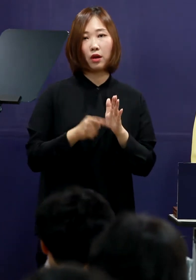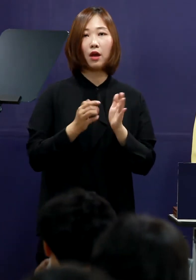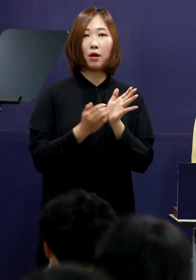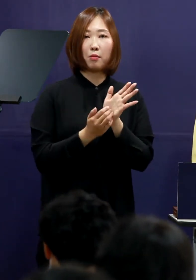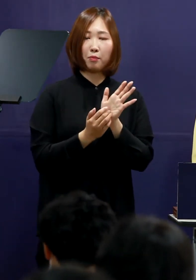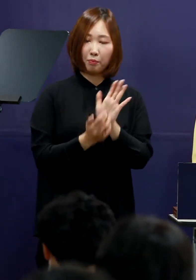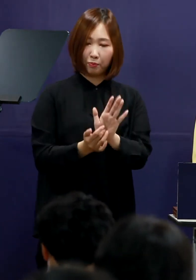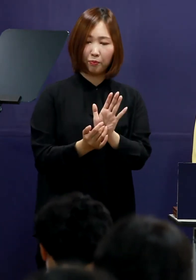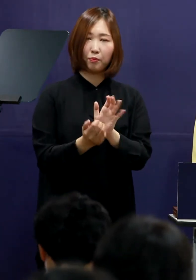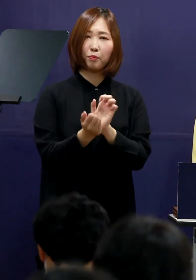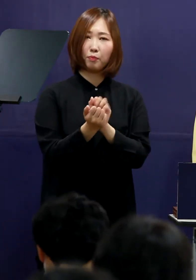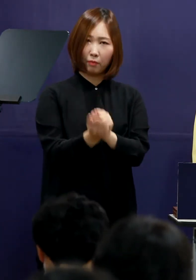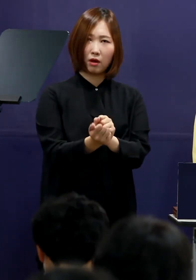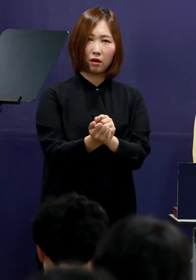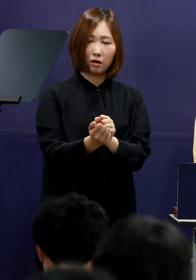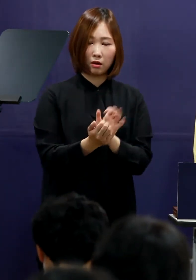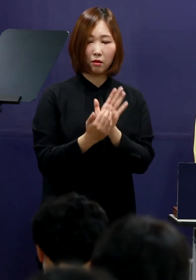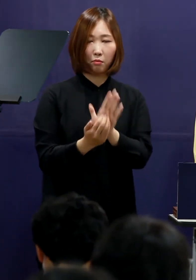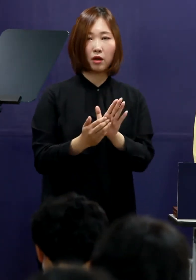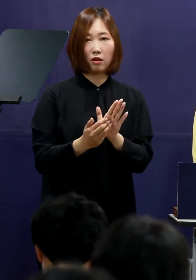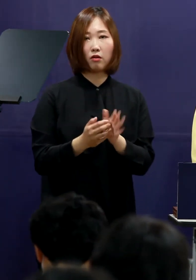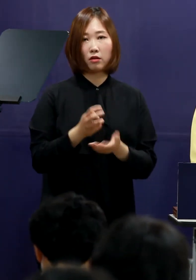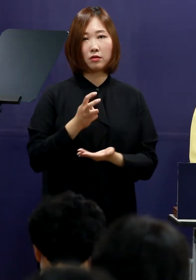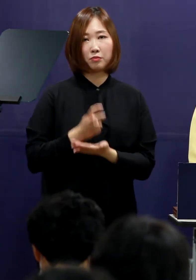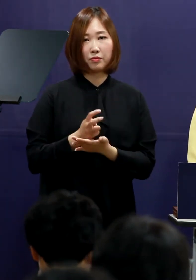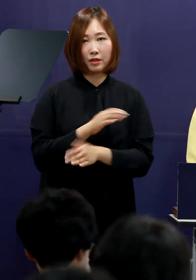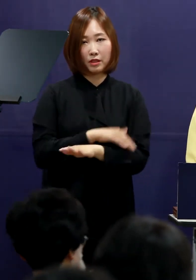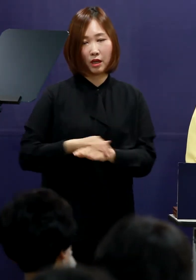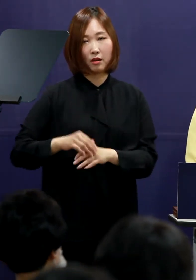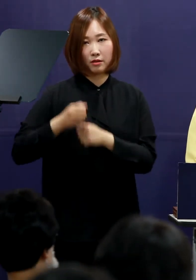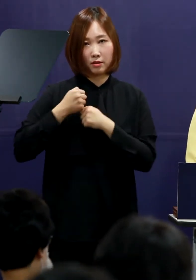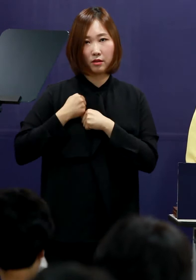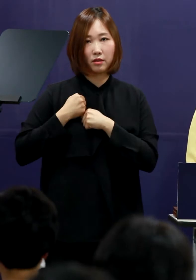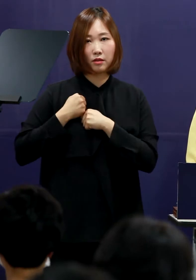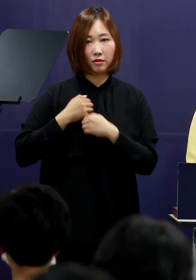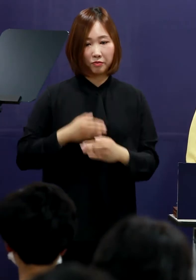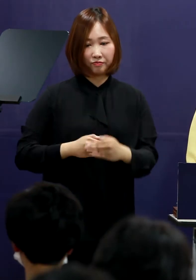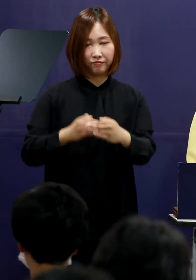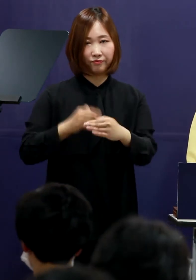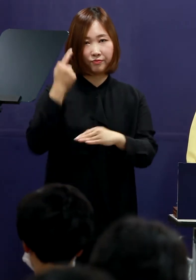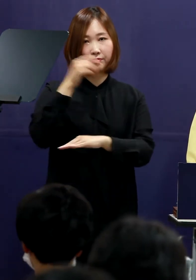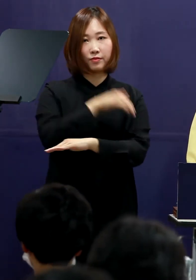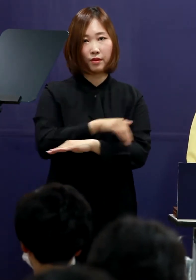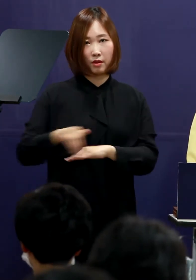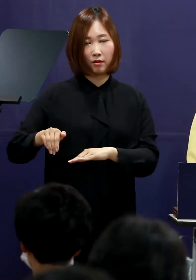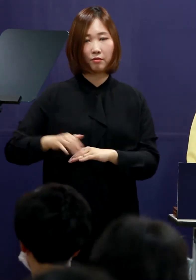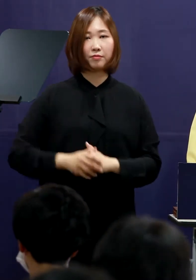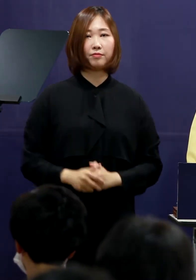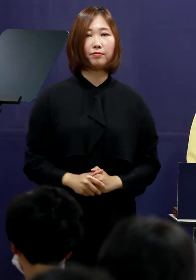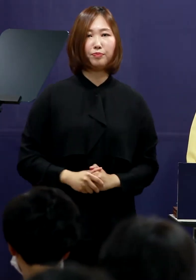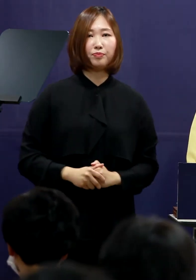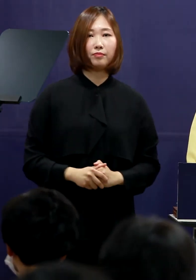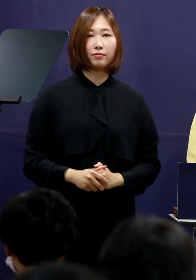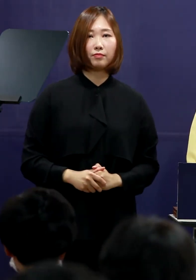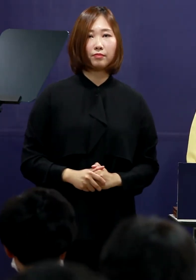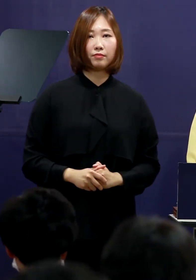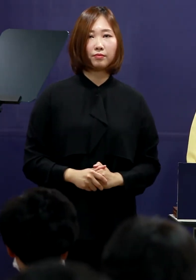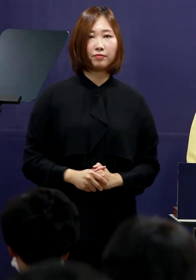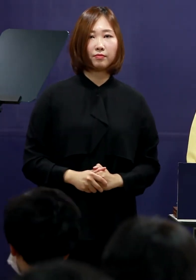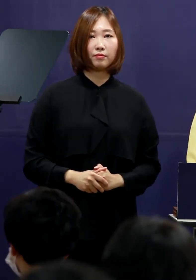나가도록 하겠습니다. 대화의 주제가 시민 생활과 밀접하게 또 연관되어